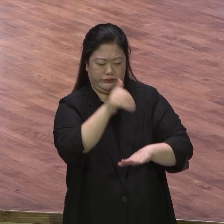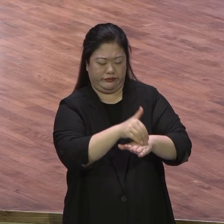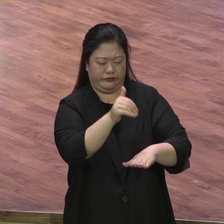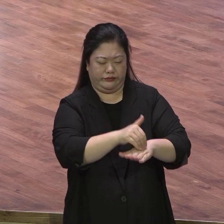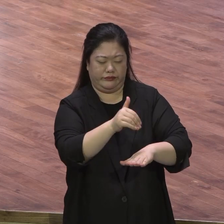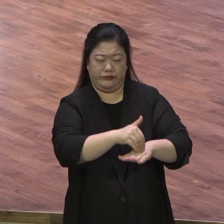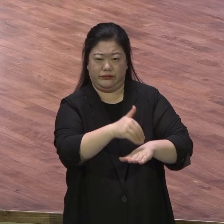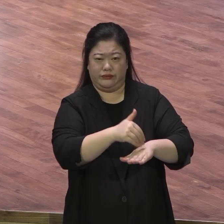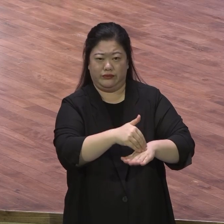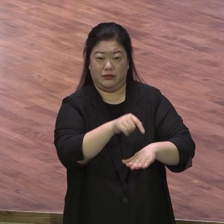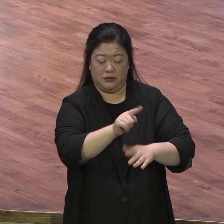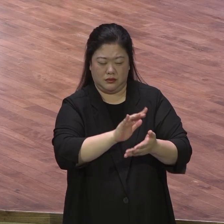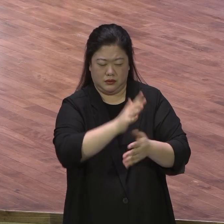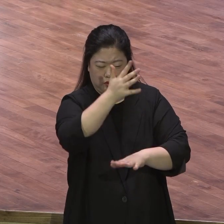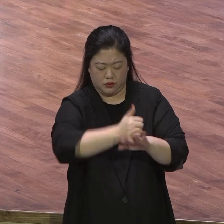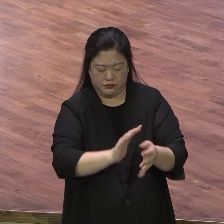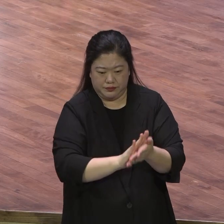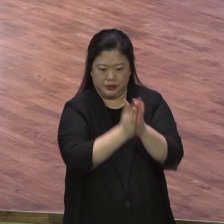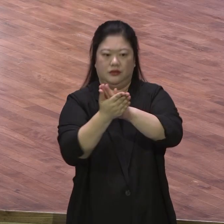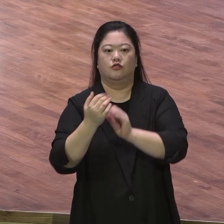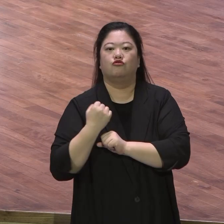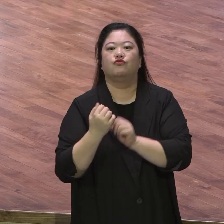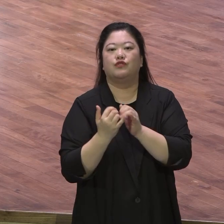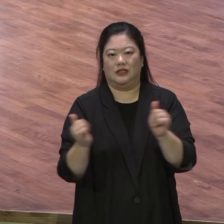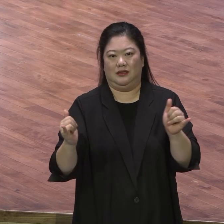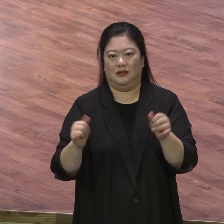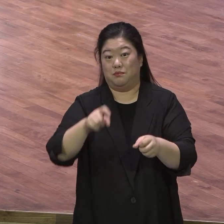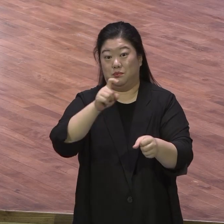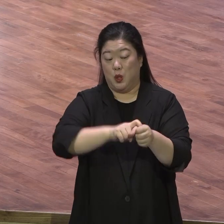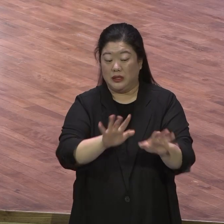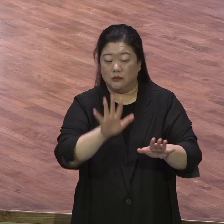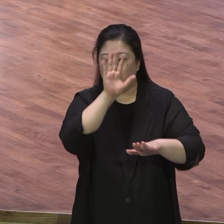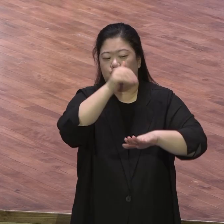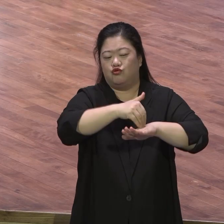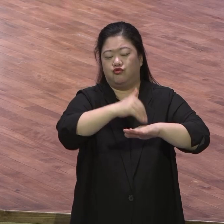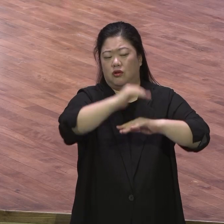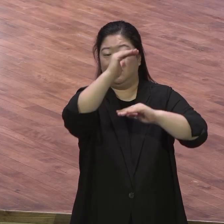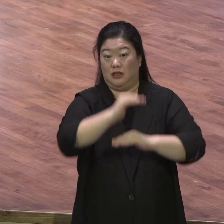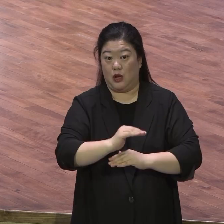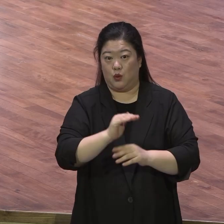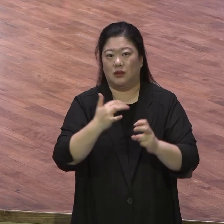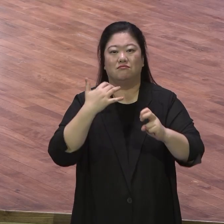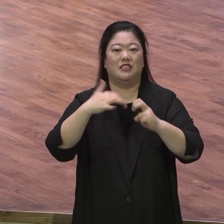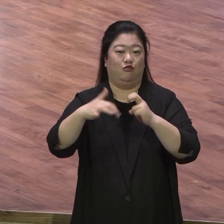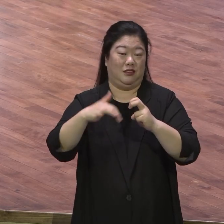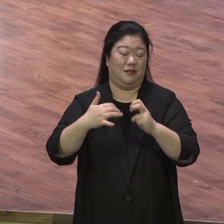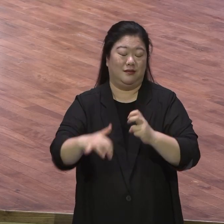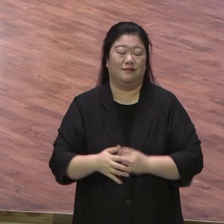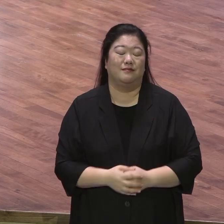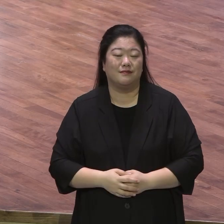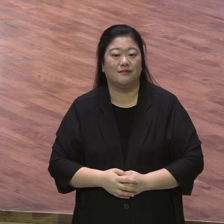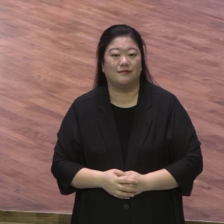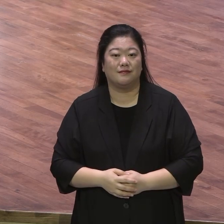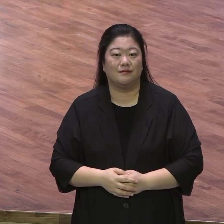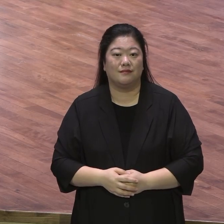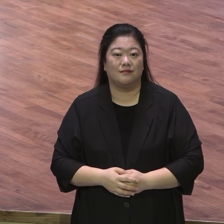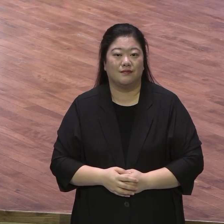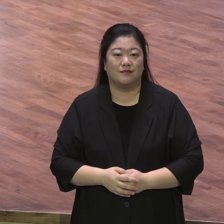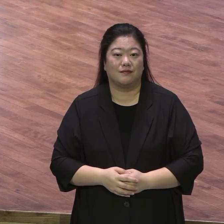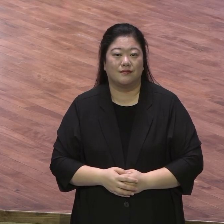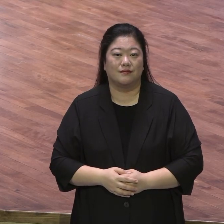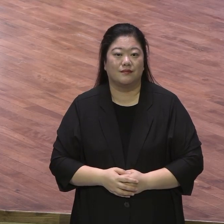과정이 영적 과정으로 거듭나 훈련 과정이 기록되어 있는 말씀이에요. 무슨 말입니까? 여러분이